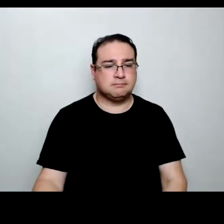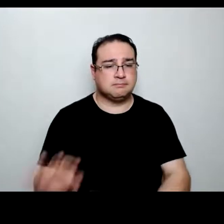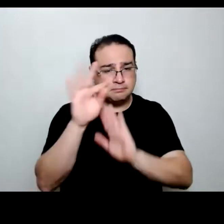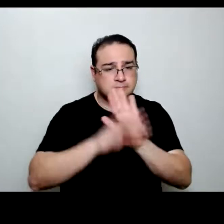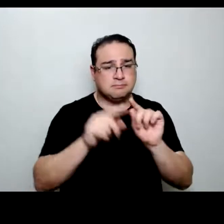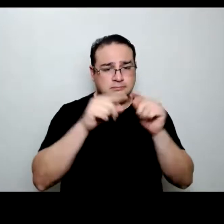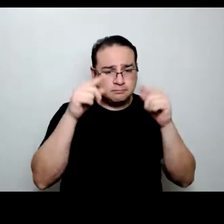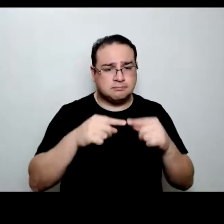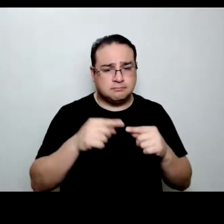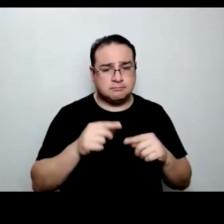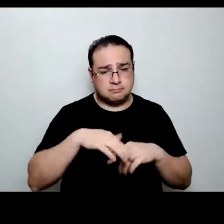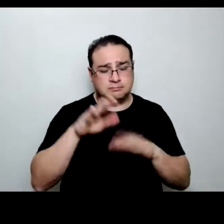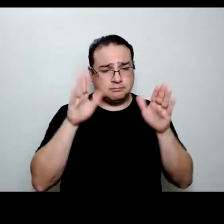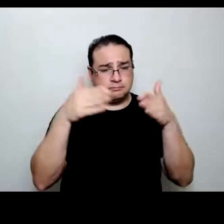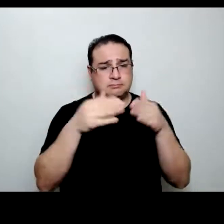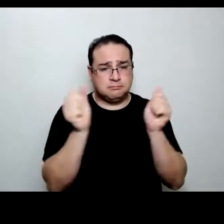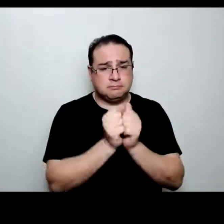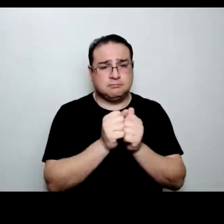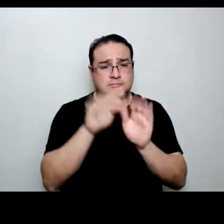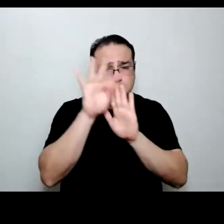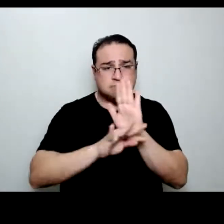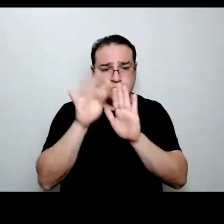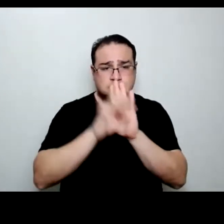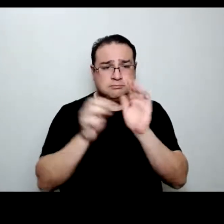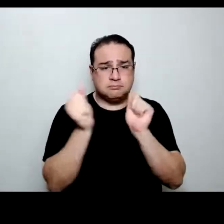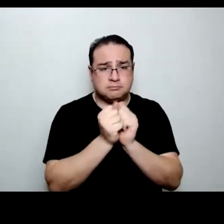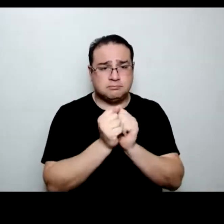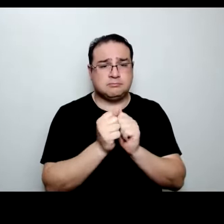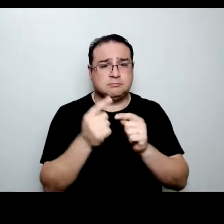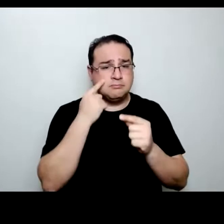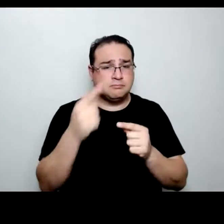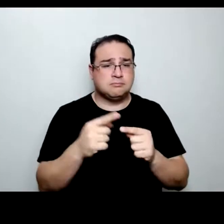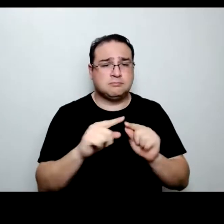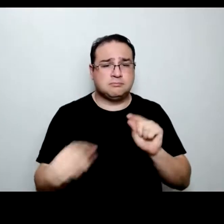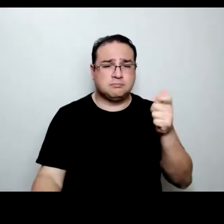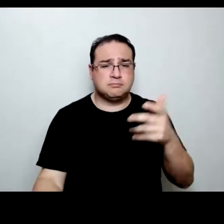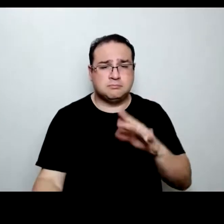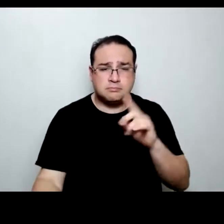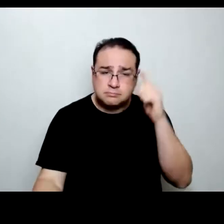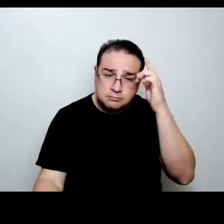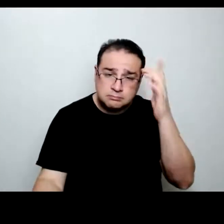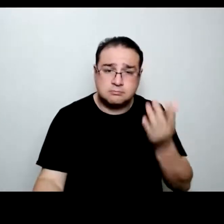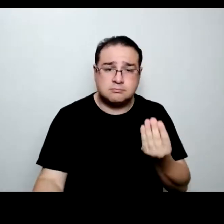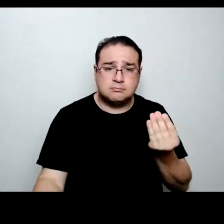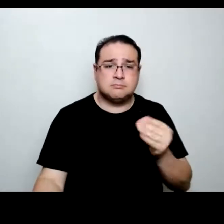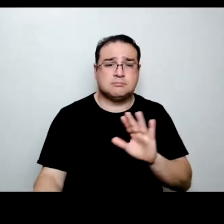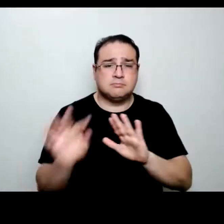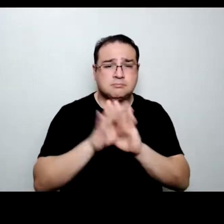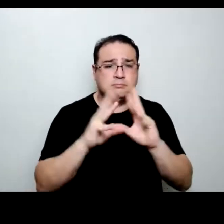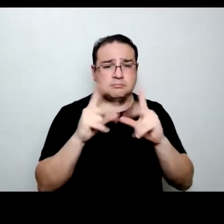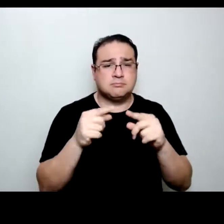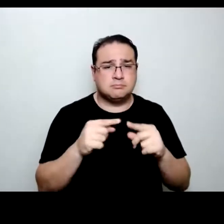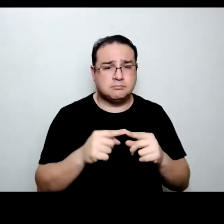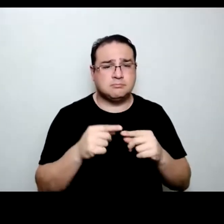linear mais apropriado para escrever textos de estrutura não muito complexa, livro de texto corrido com